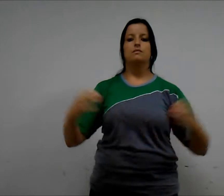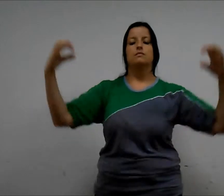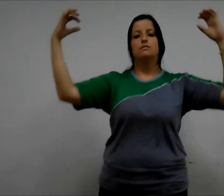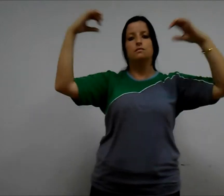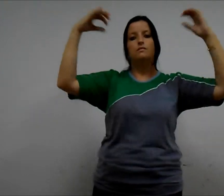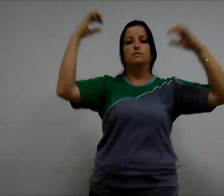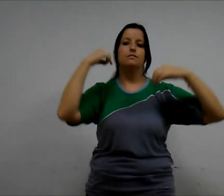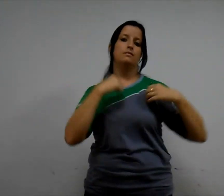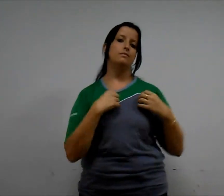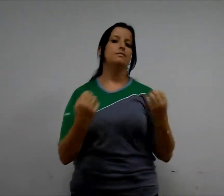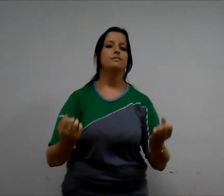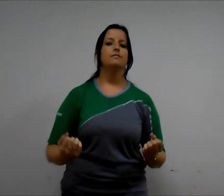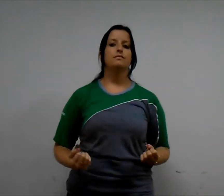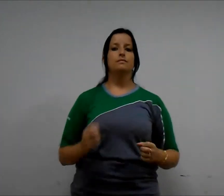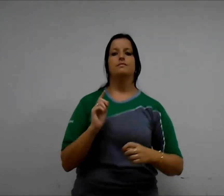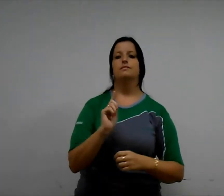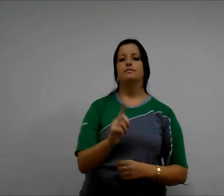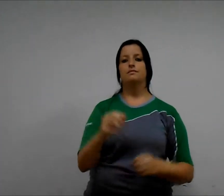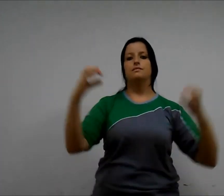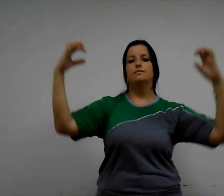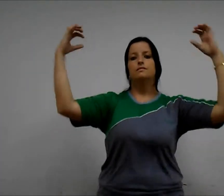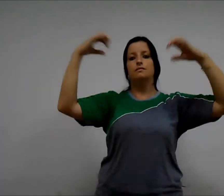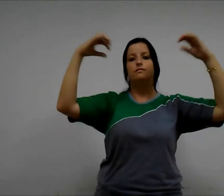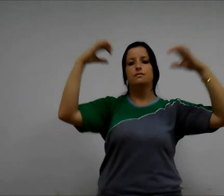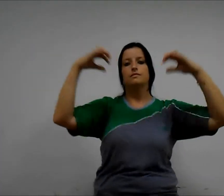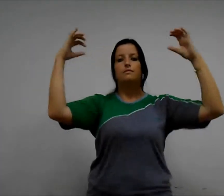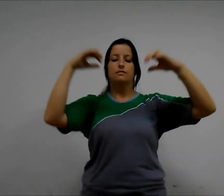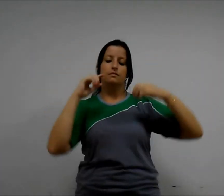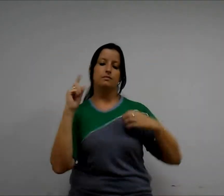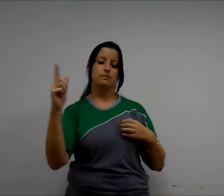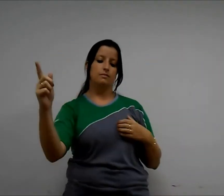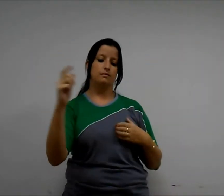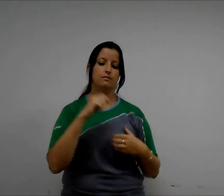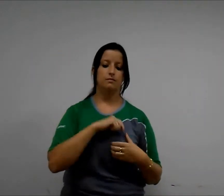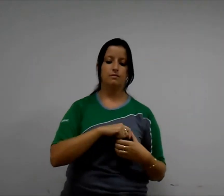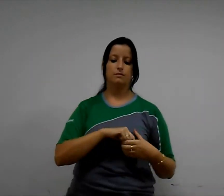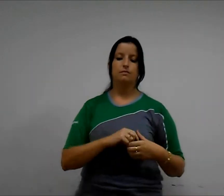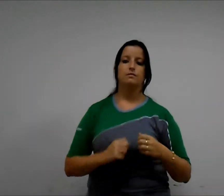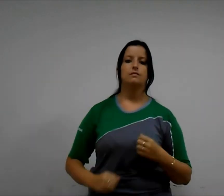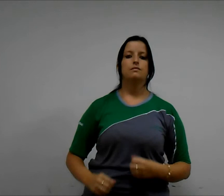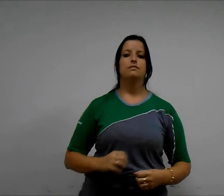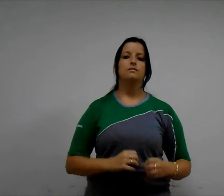esconde. Chove só de te querer, chove, chove em mim você.